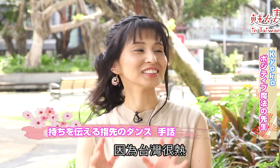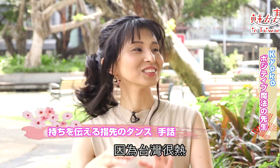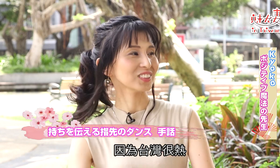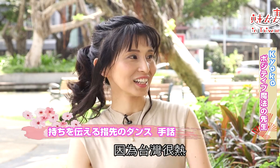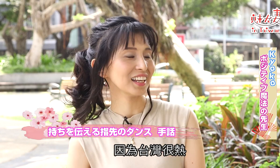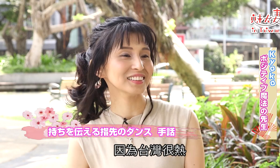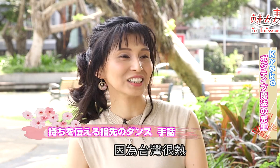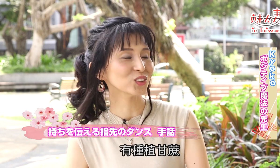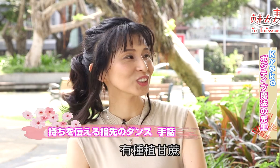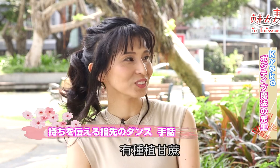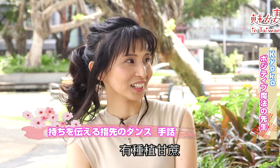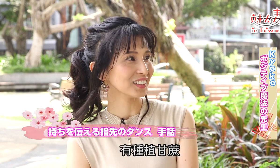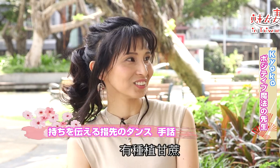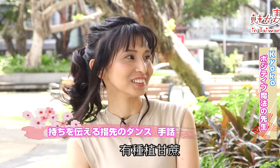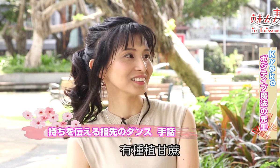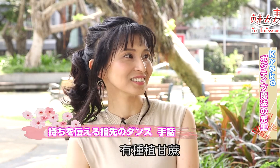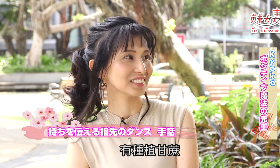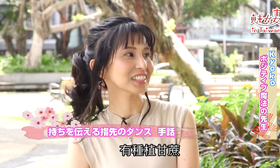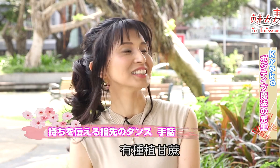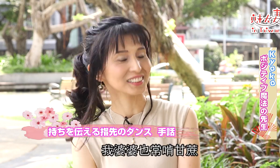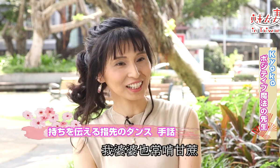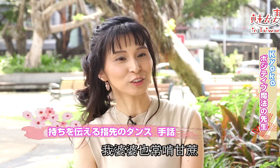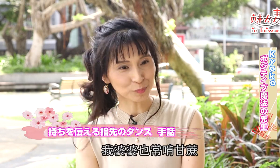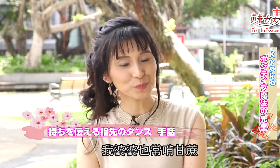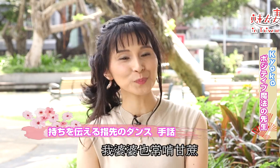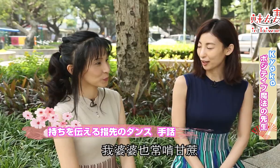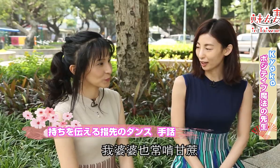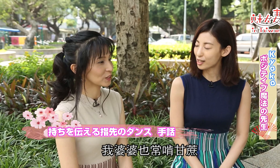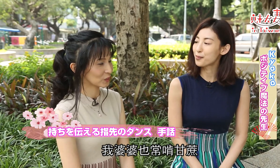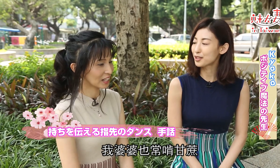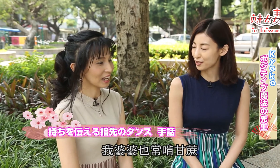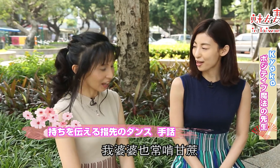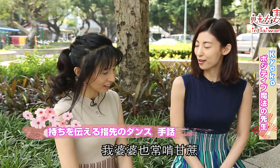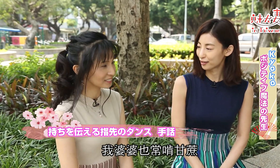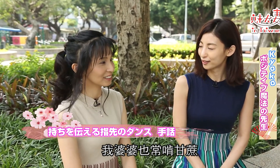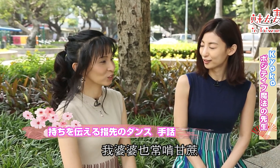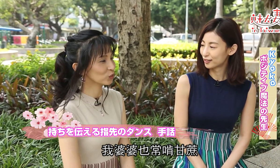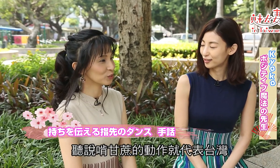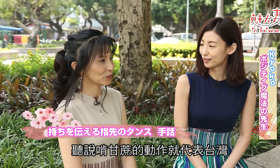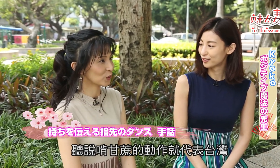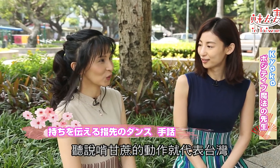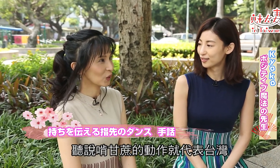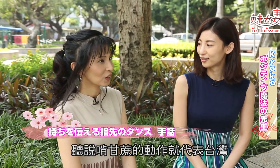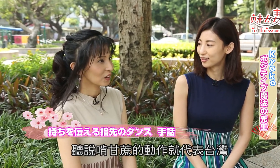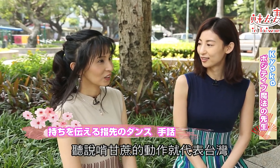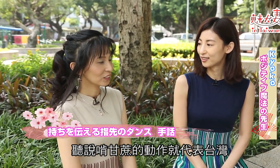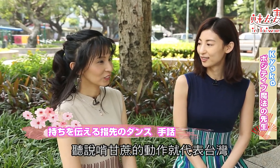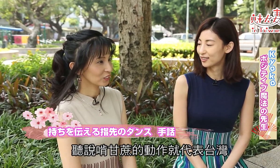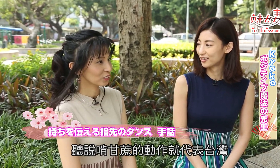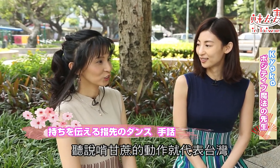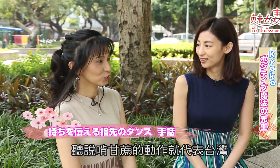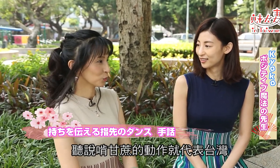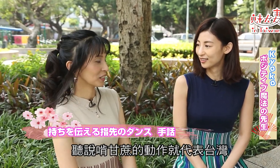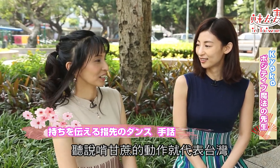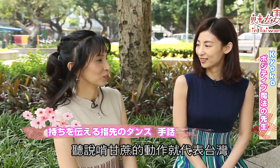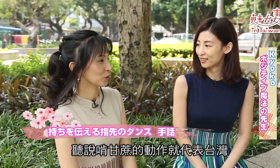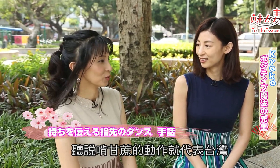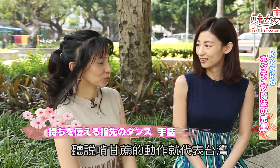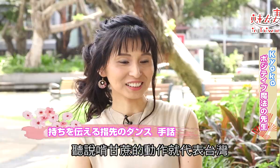いので、はい、サトウキビが取れるじゃないですか、 はい、サトウキビ畑ありますね、 うん、なので、はい、サトウキビをシュートメなんかも昔